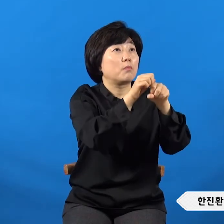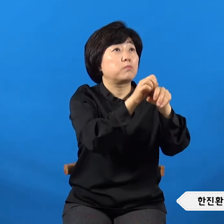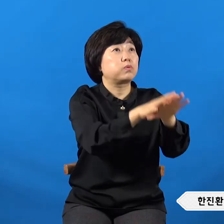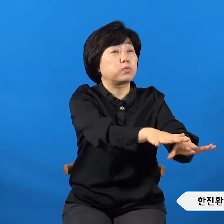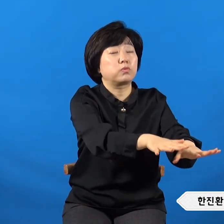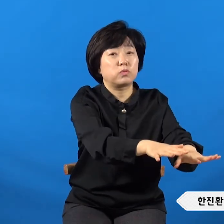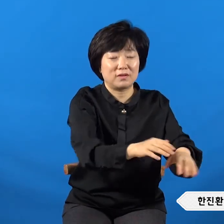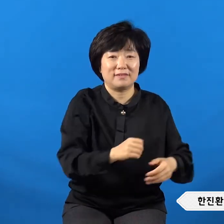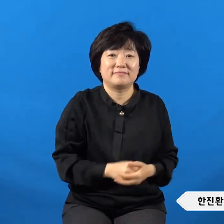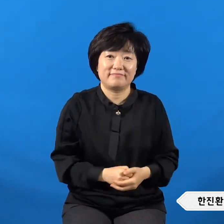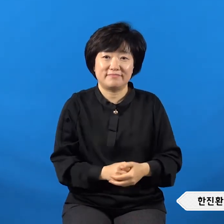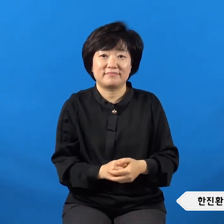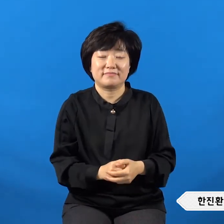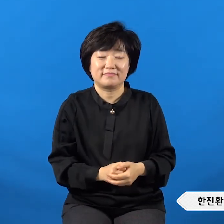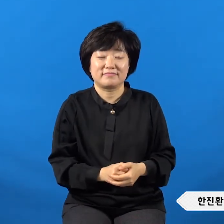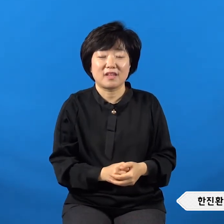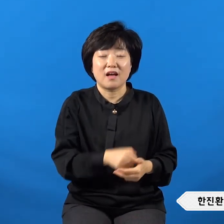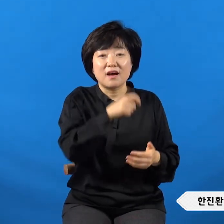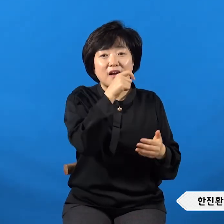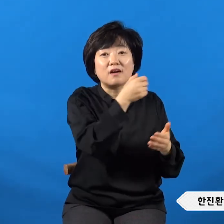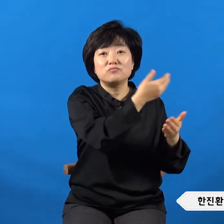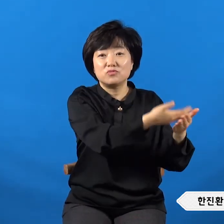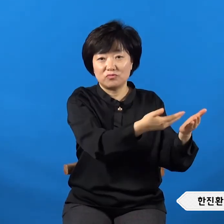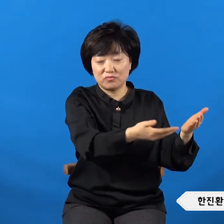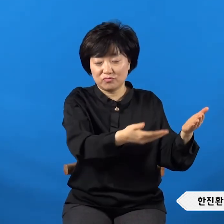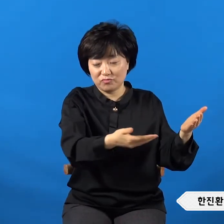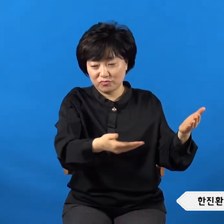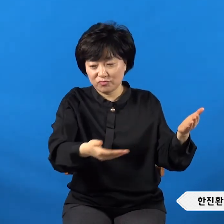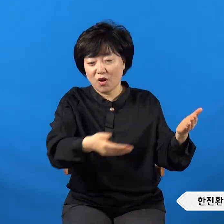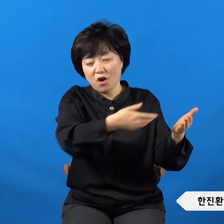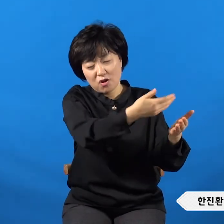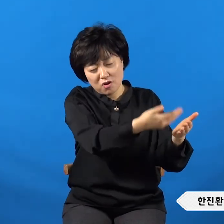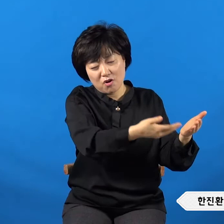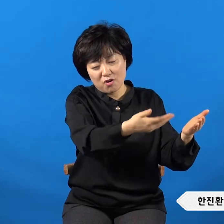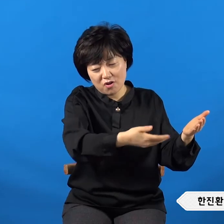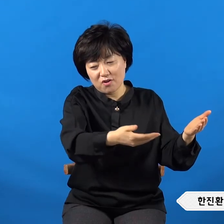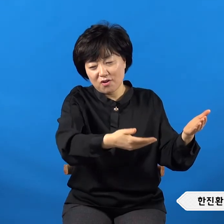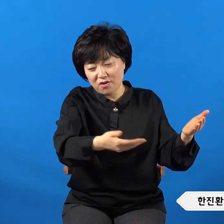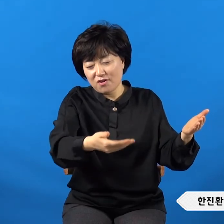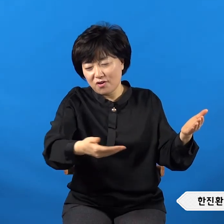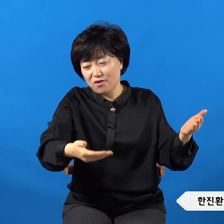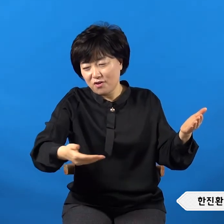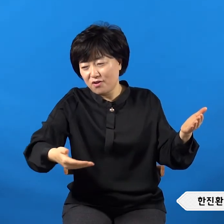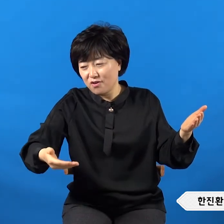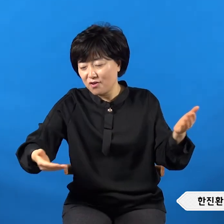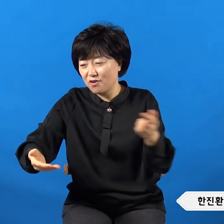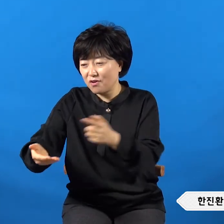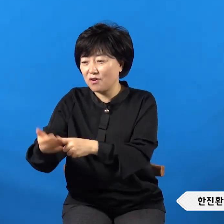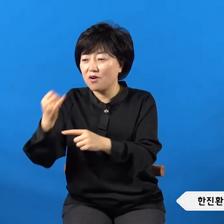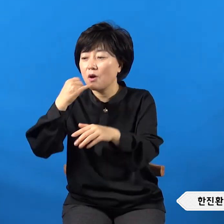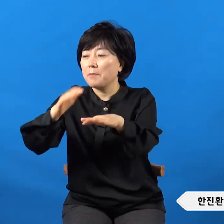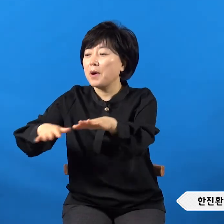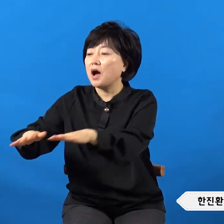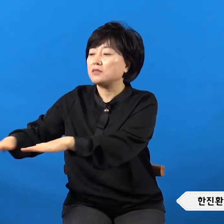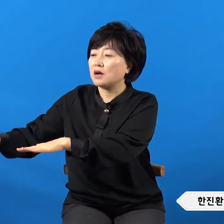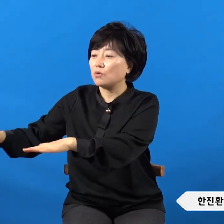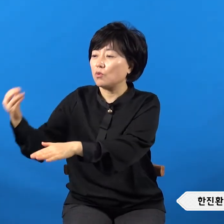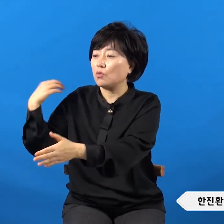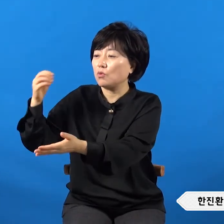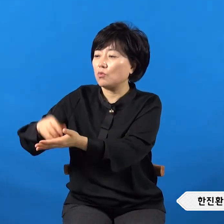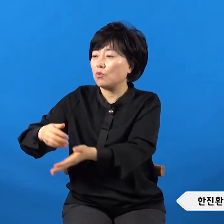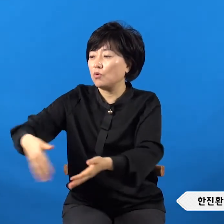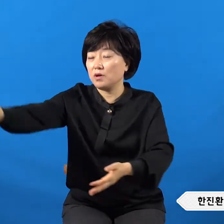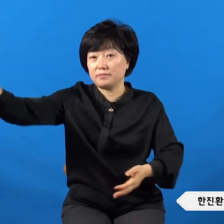갔는지 흔적도 없이 사라집니다. 강물도 흘러왔다가는 또 바다로 그냥